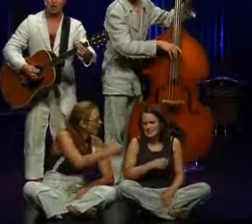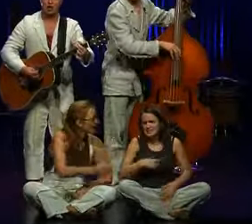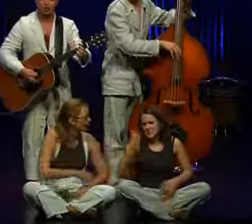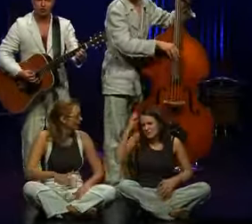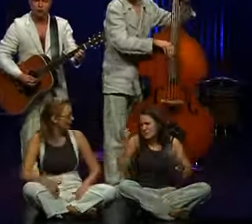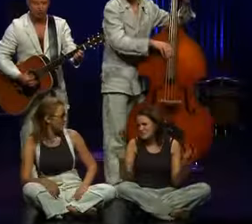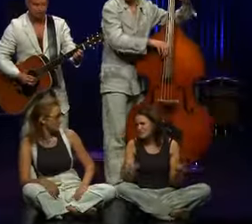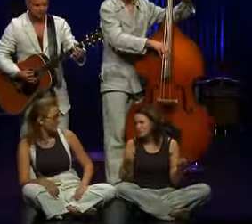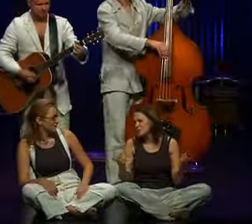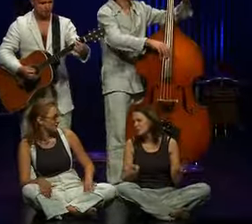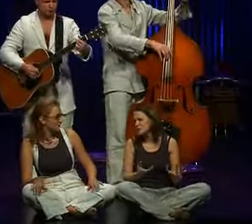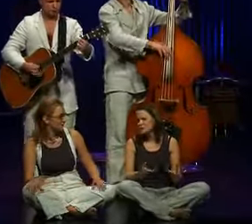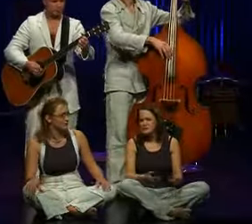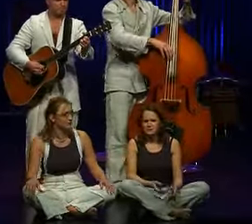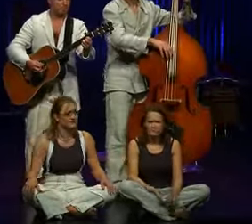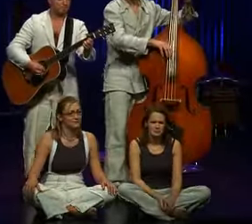hebt het zelf gezocht.